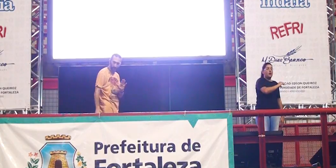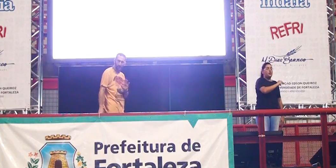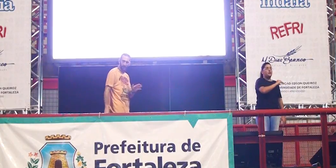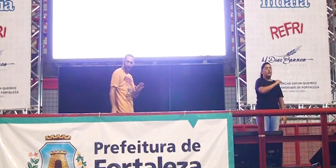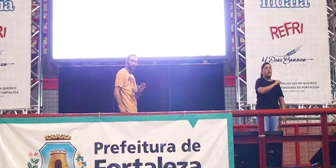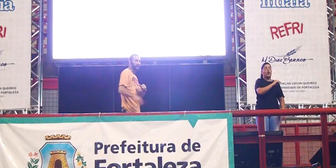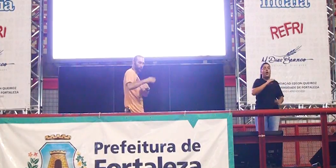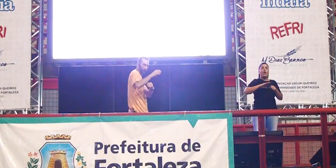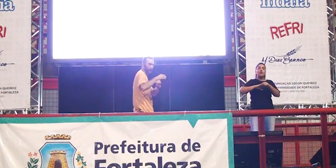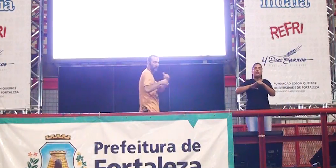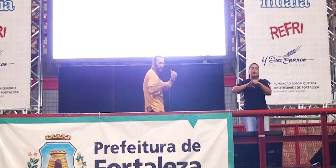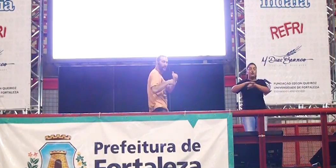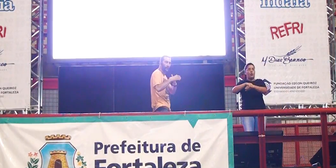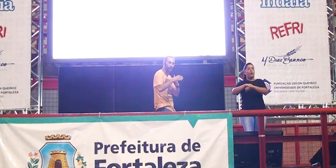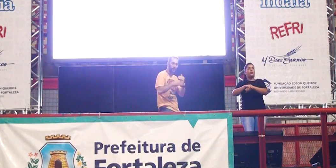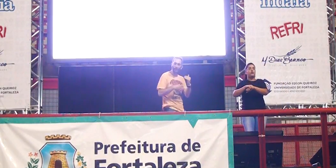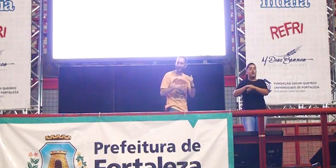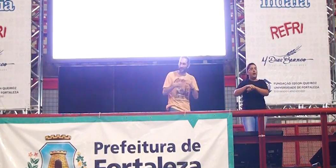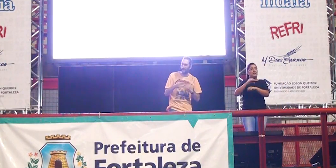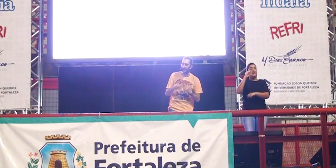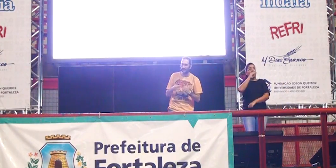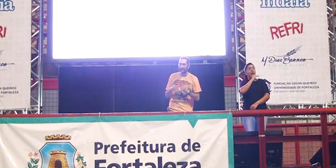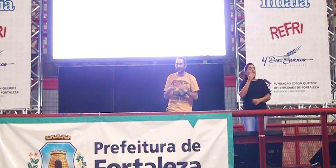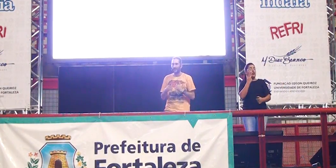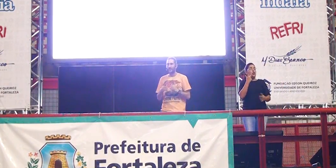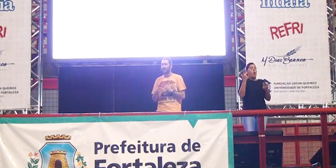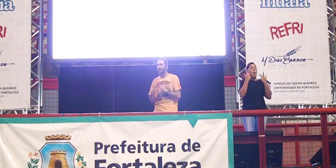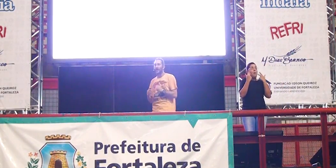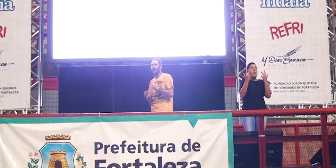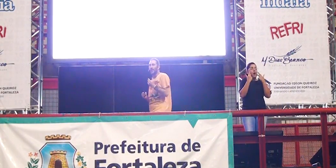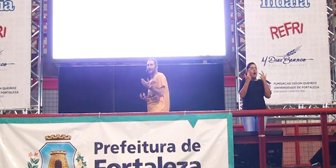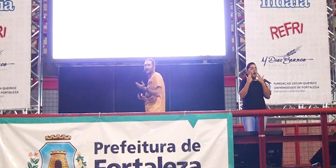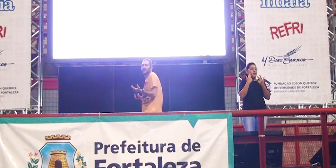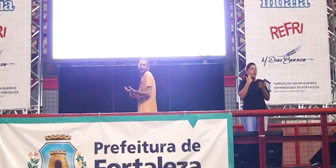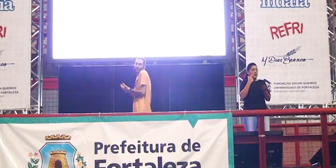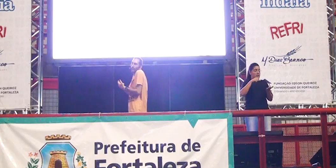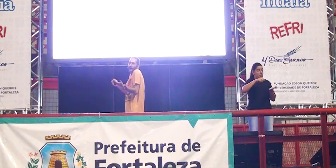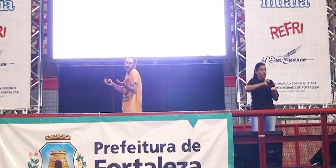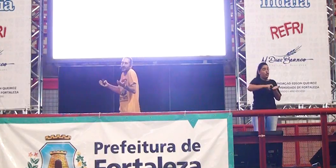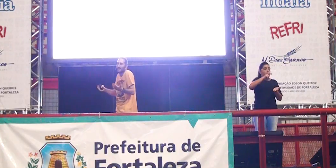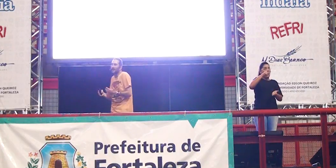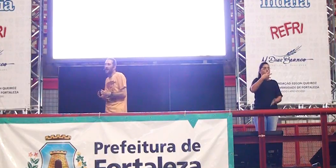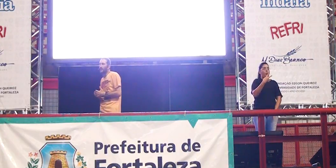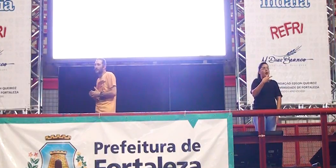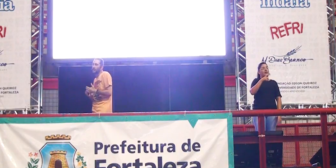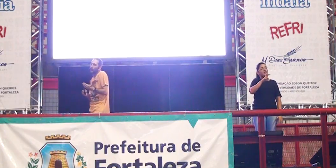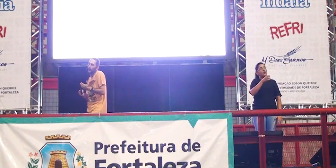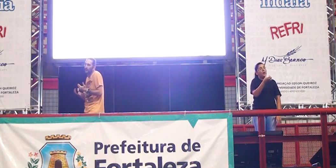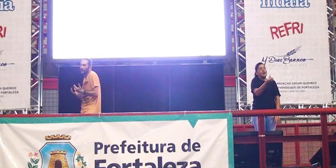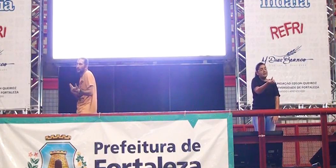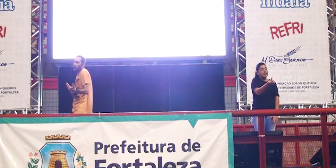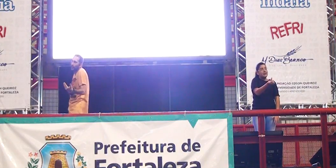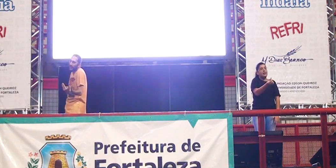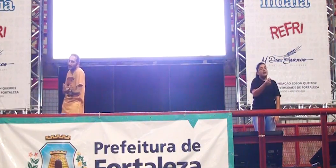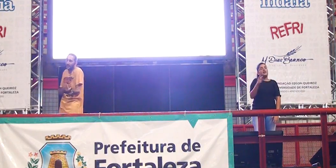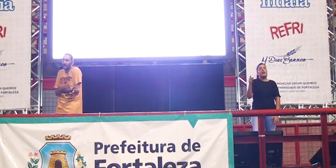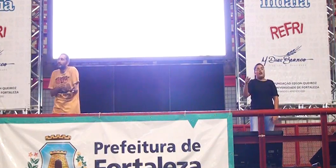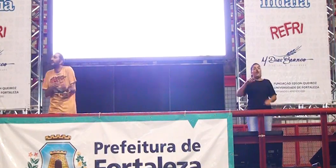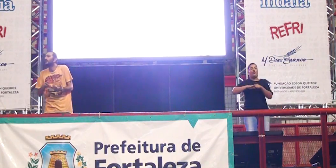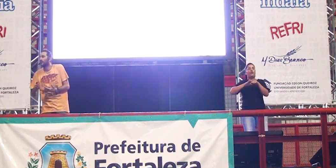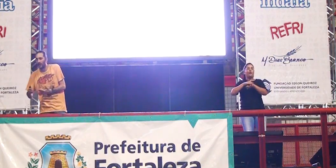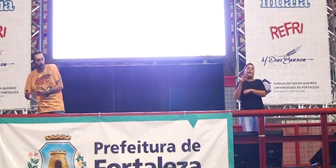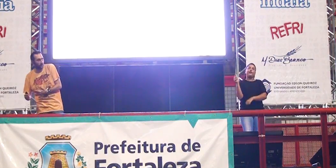quente, mas houve uma oscilação, percebe? De dia 45, 46 graus, de noite